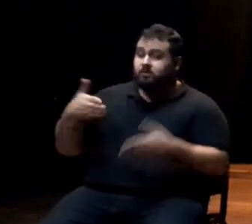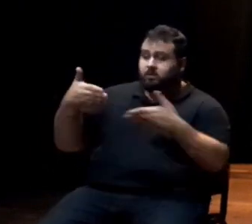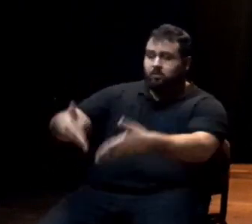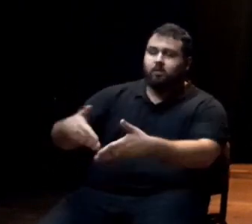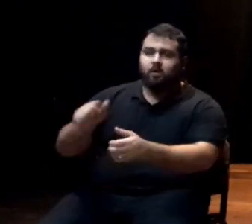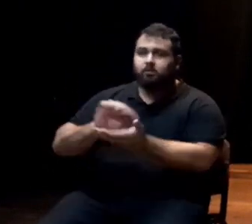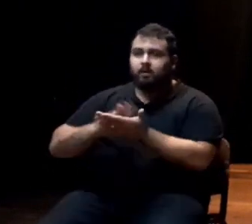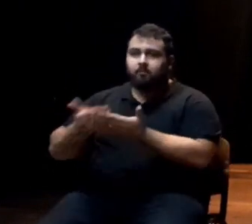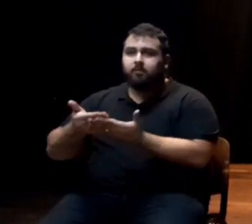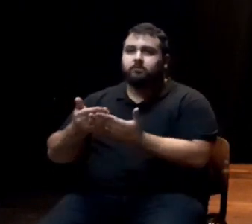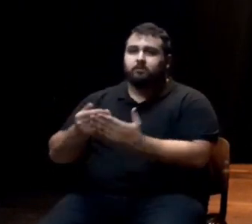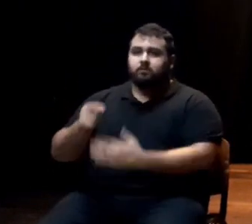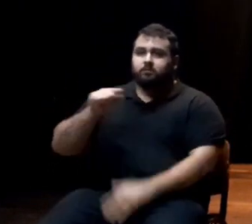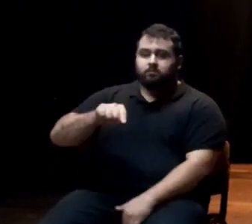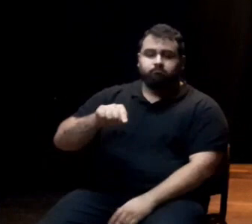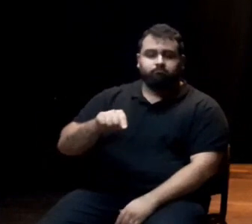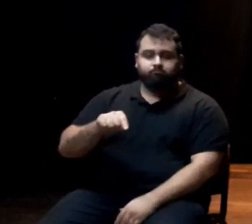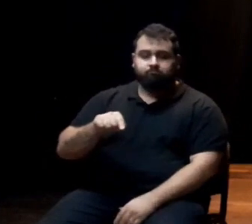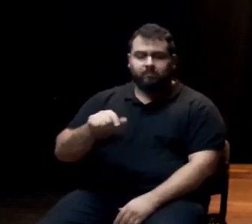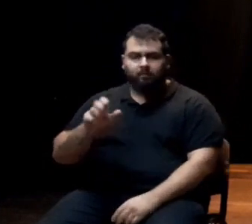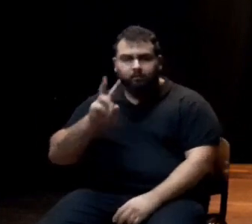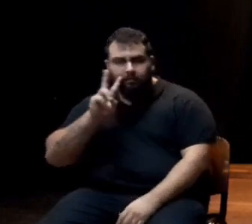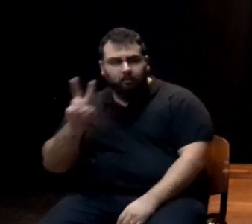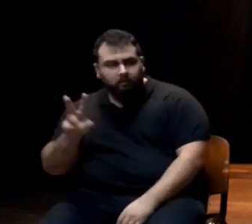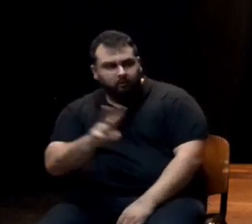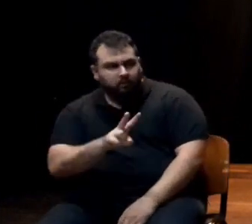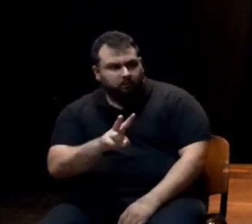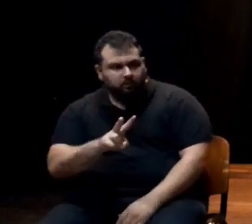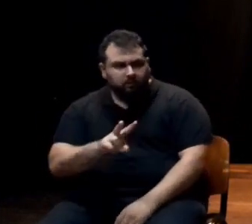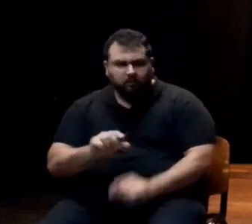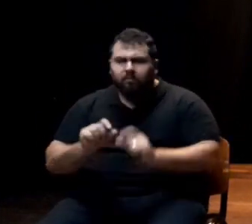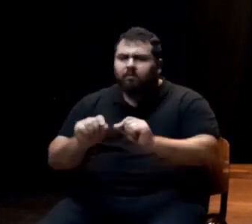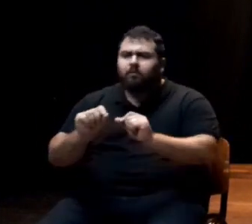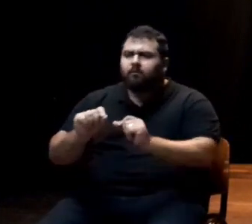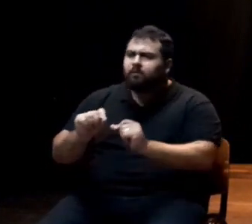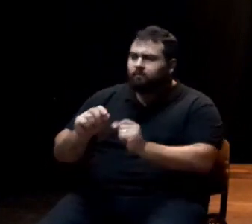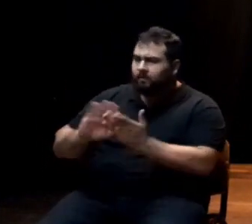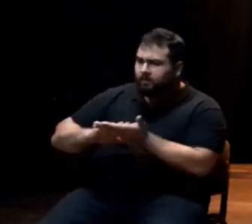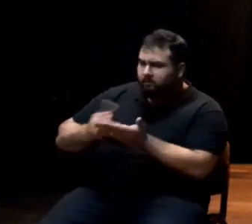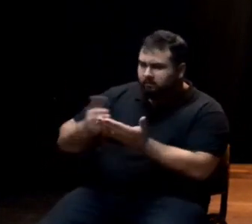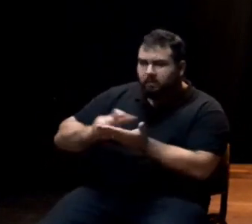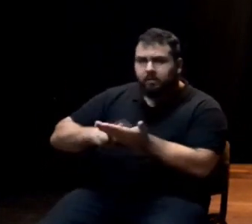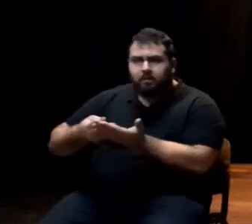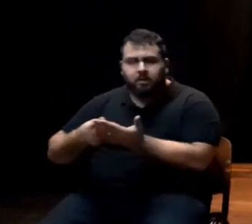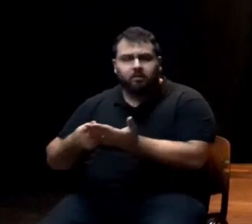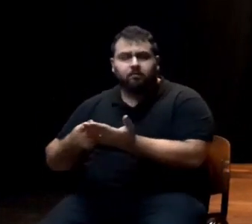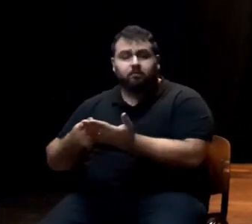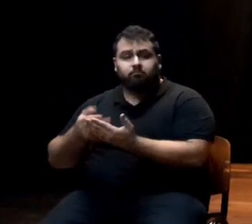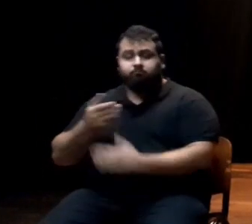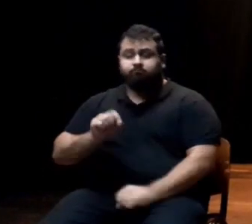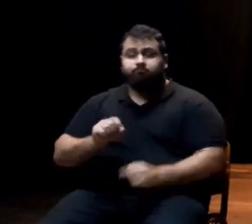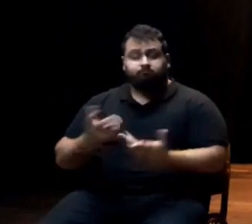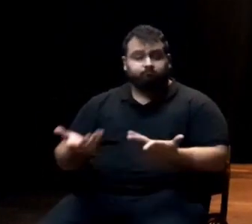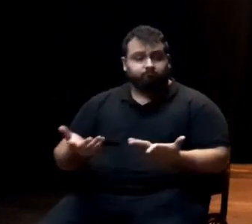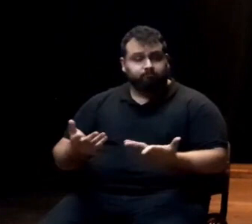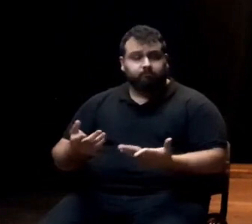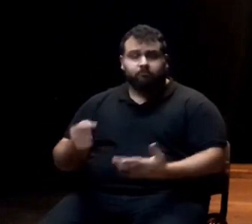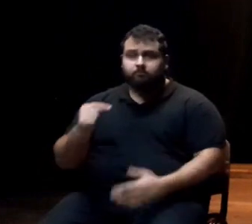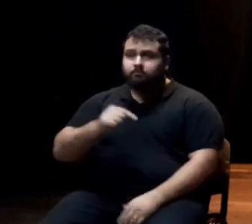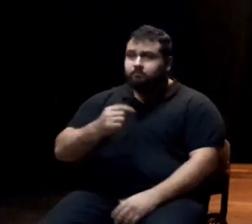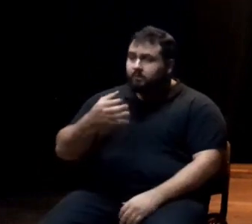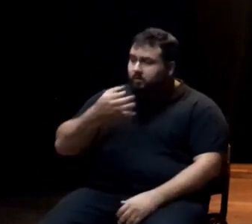Aí eu tô lá muito bem, eu olhei para ele e falei assim, o que você vai traduzir? Como é que vai ser isso? O que você vai... Aí ele,